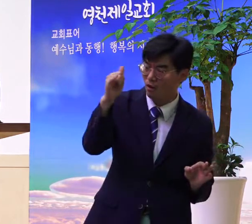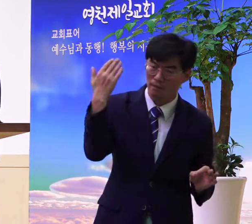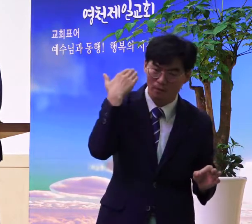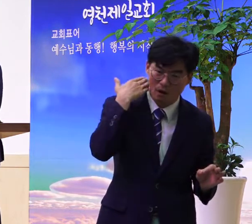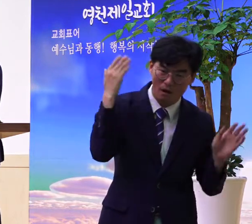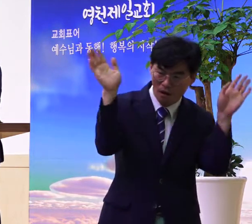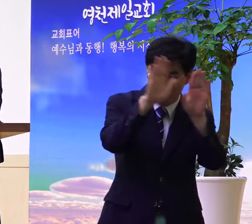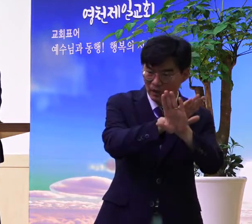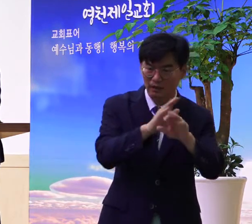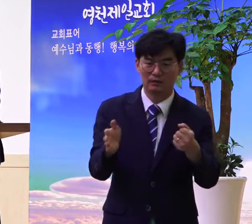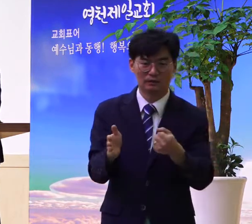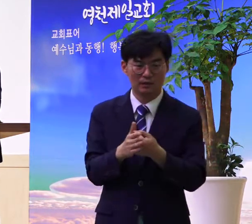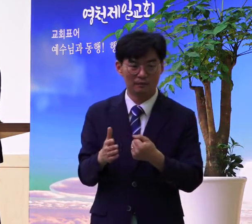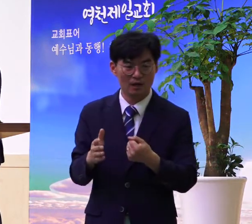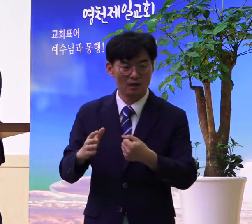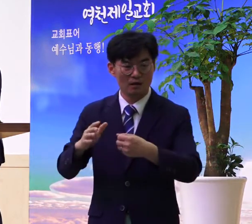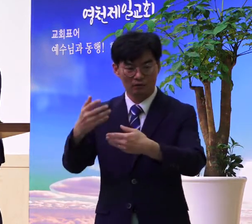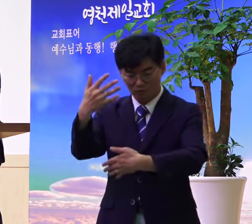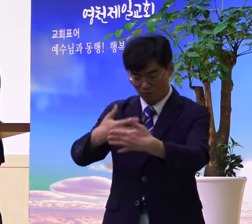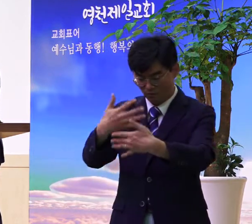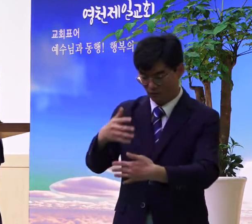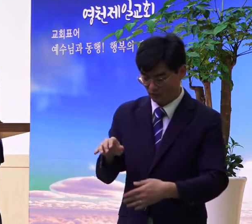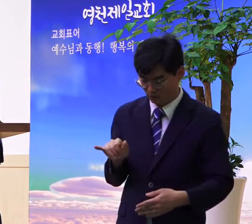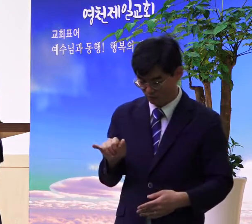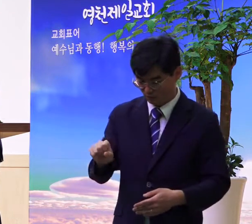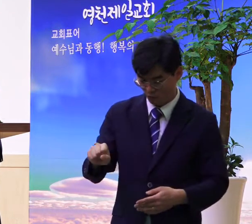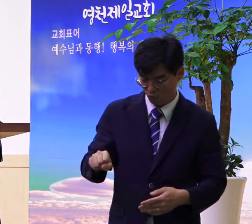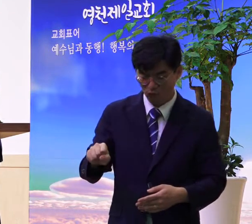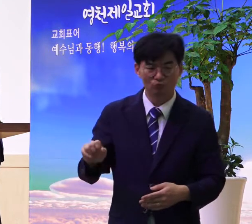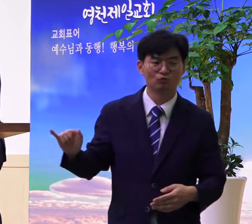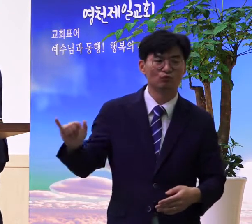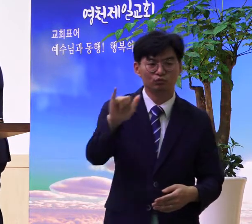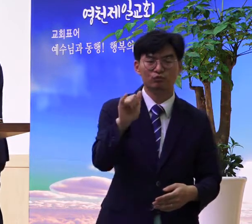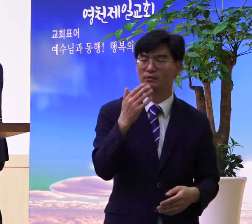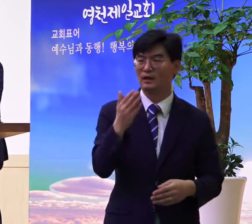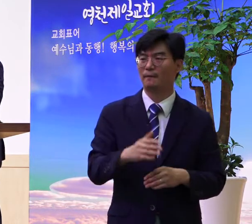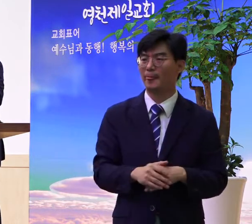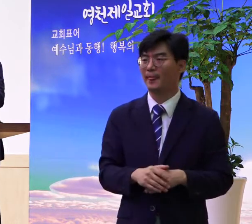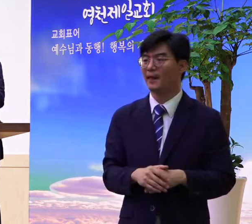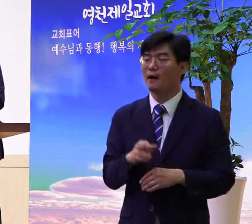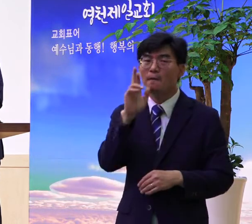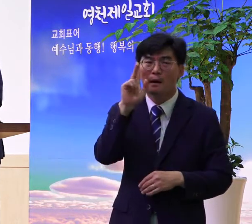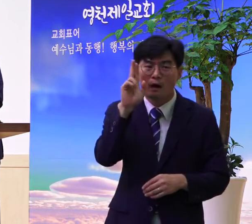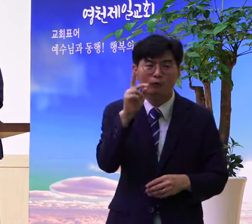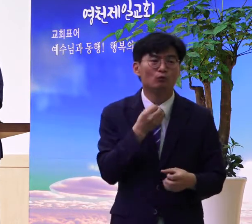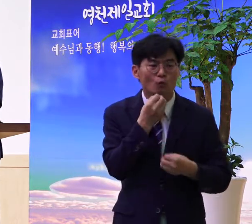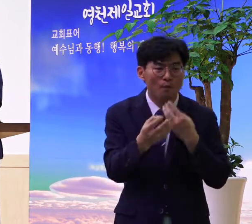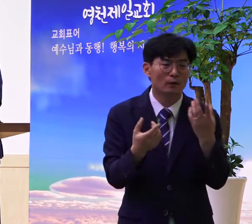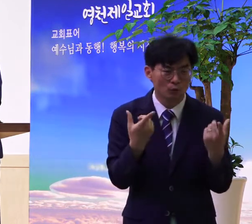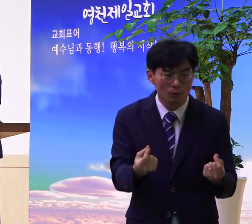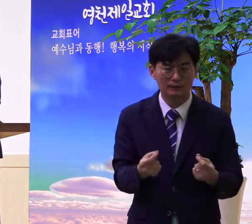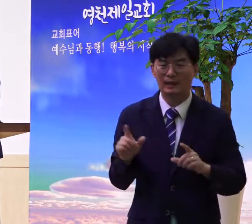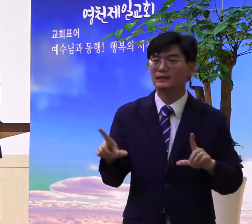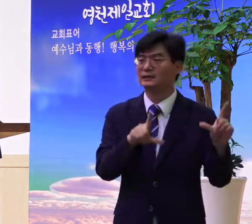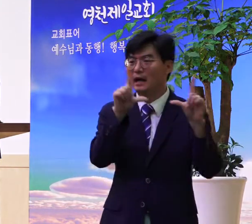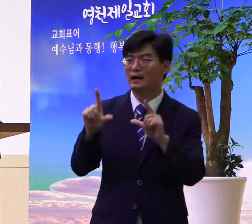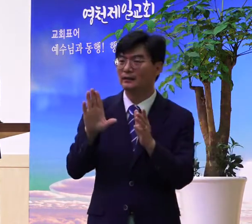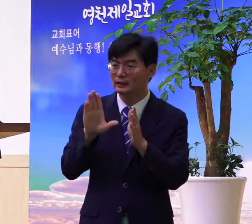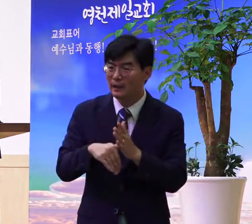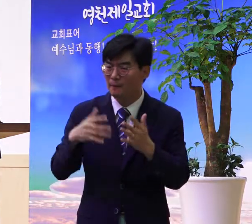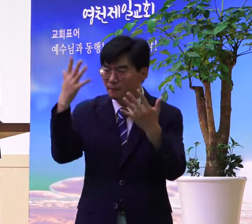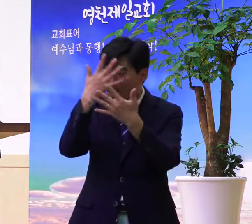같고 안개에 휩싸인 것 같고 구름 속에 있는 것 같고 답답하고 힘들고 어려운 상황들을 얼마나 많이